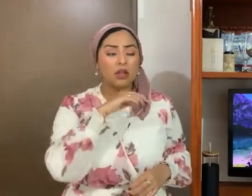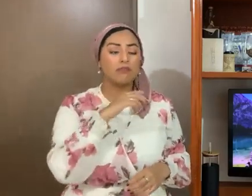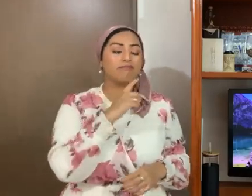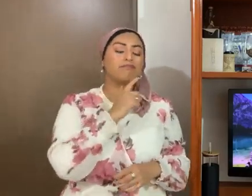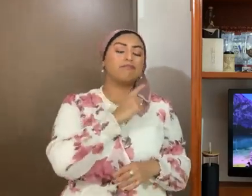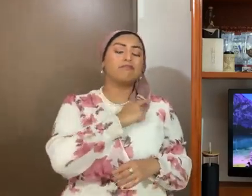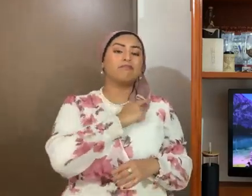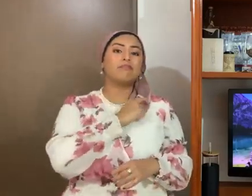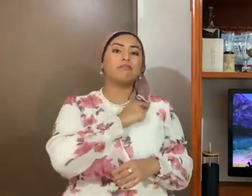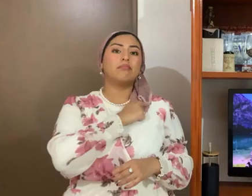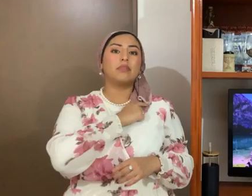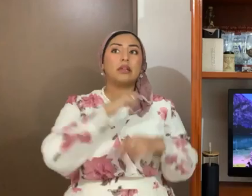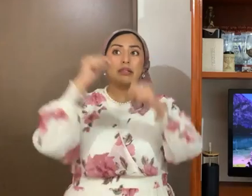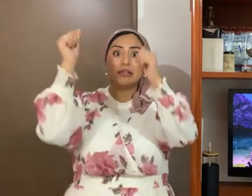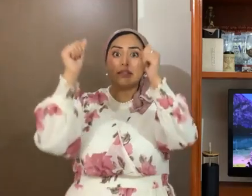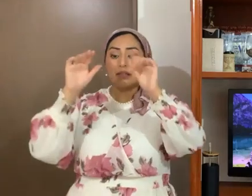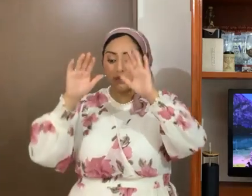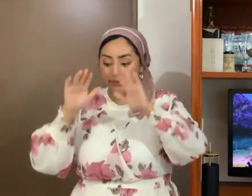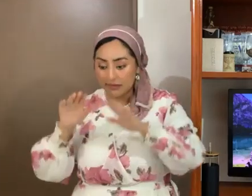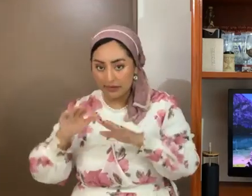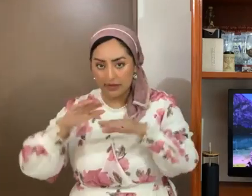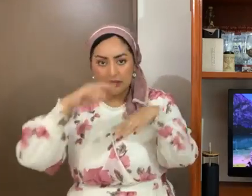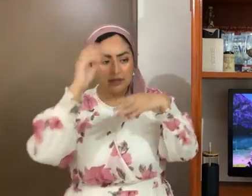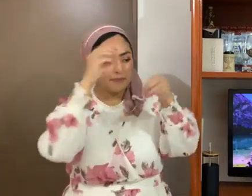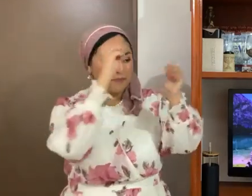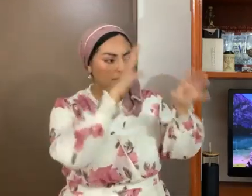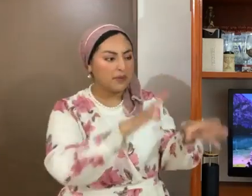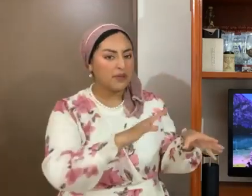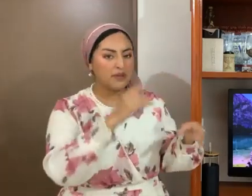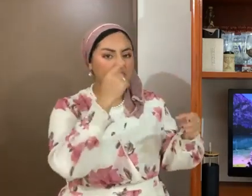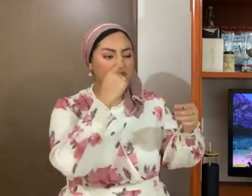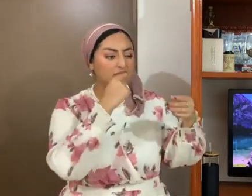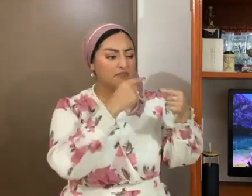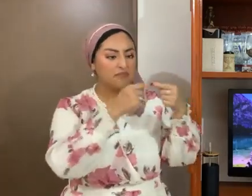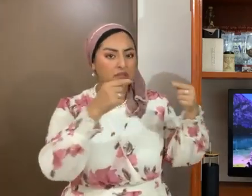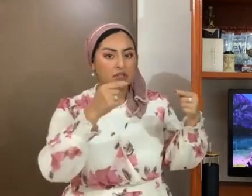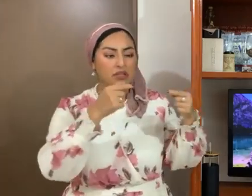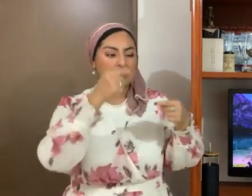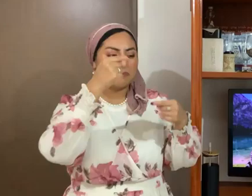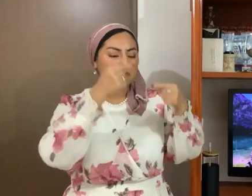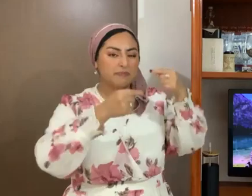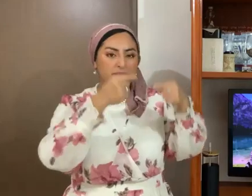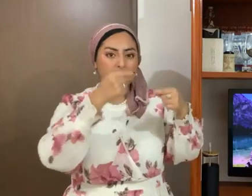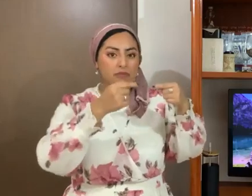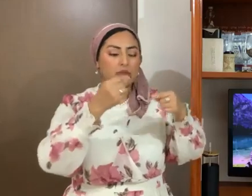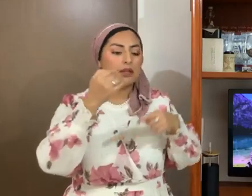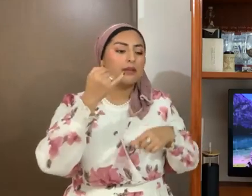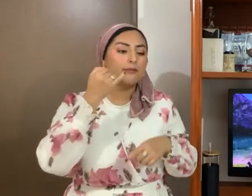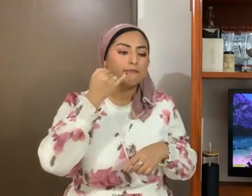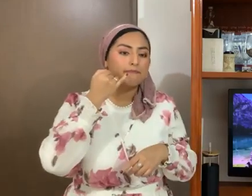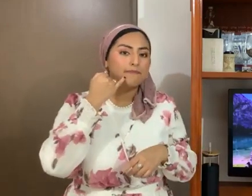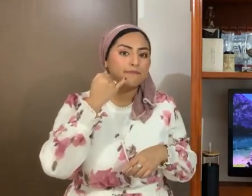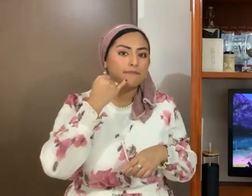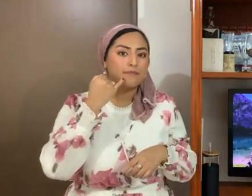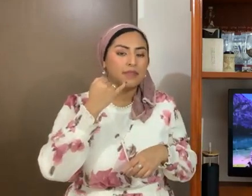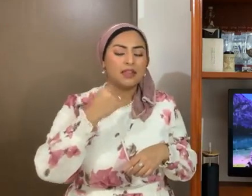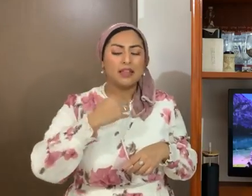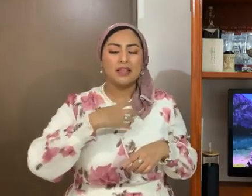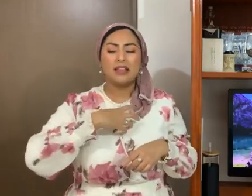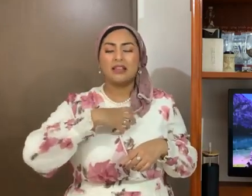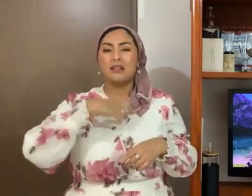lascivia, idolatría, hechicerías, enemistades, pleitos, celos,